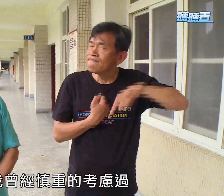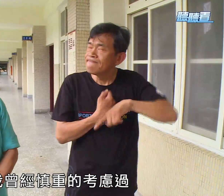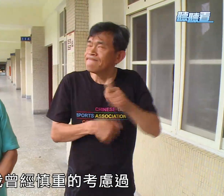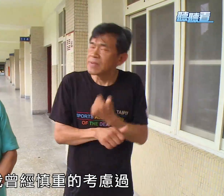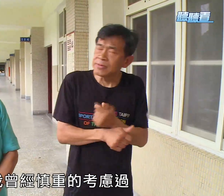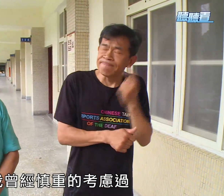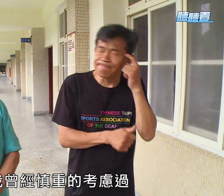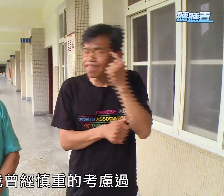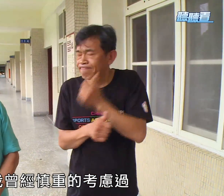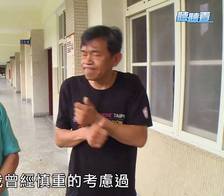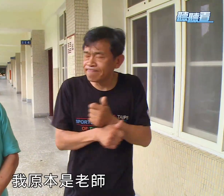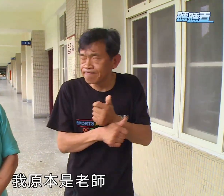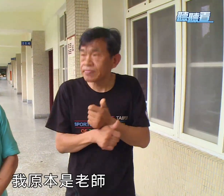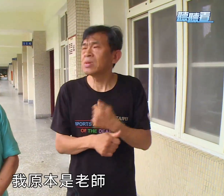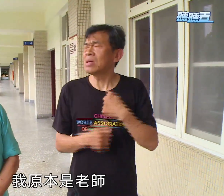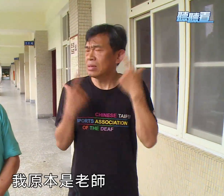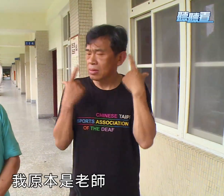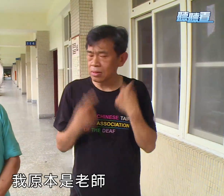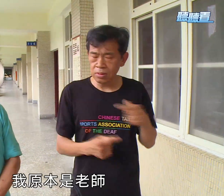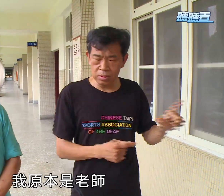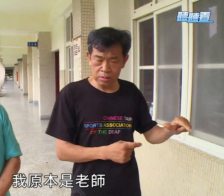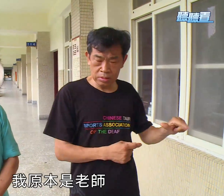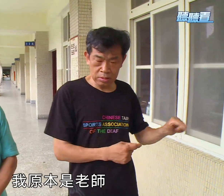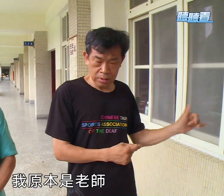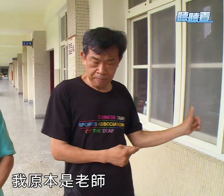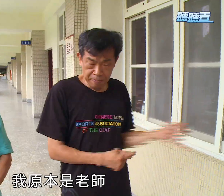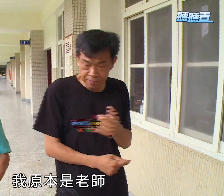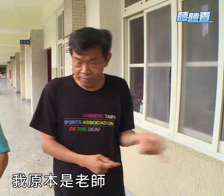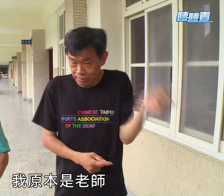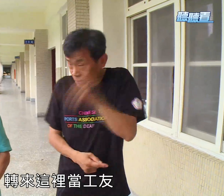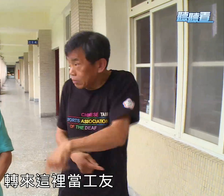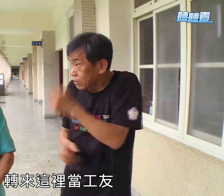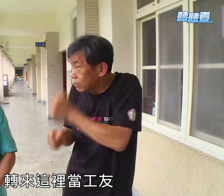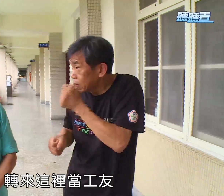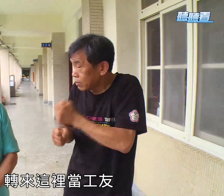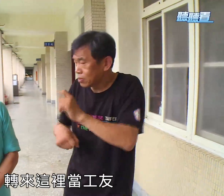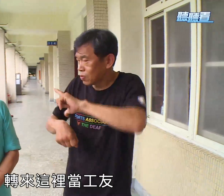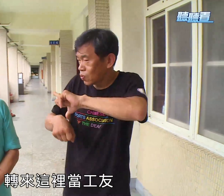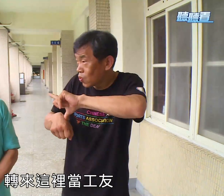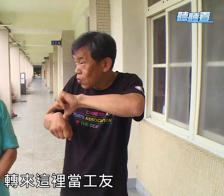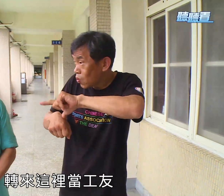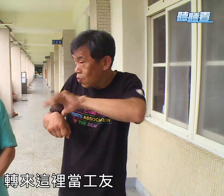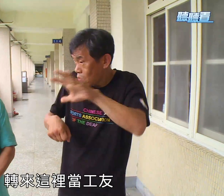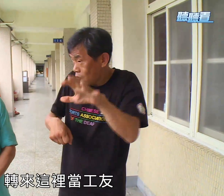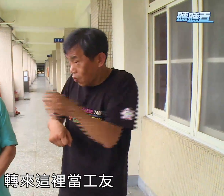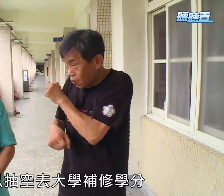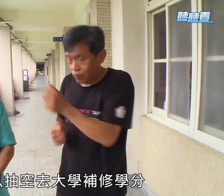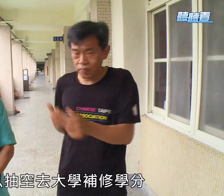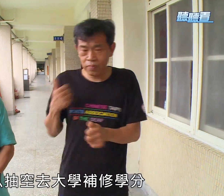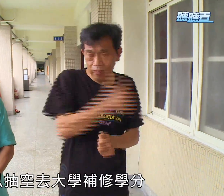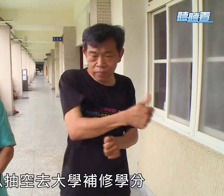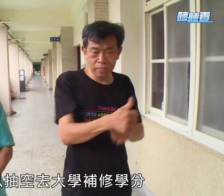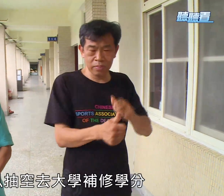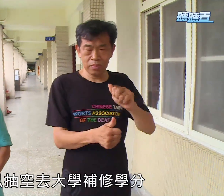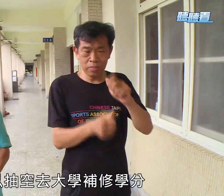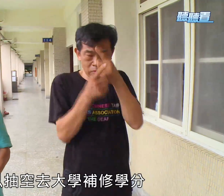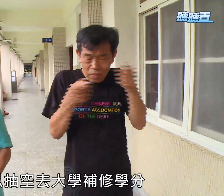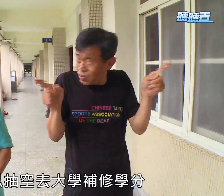考虑过啊，我原本是老师，转来这里当工友啊，可以抽空去大学补修学